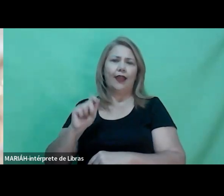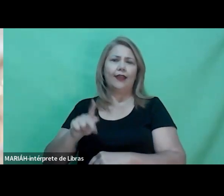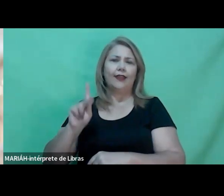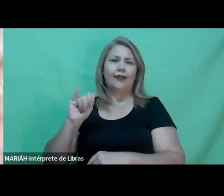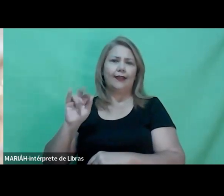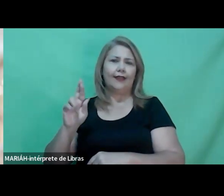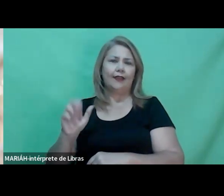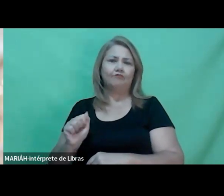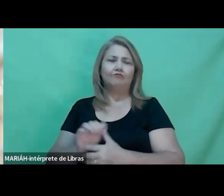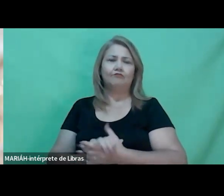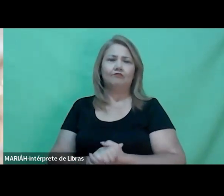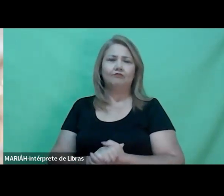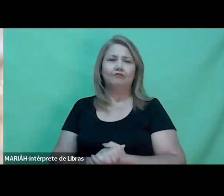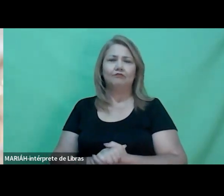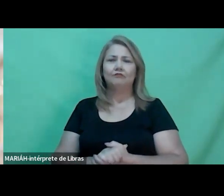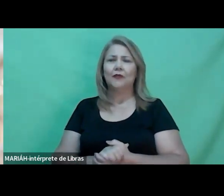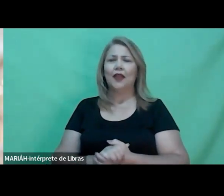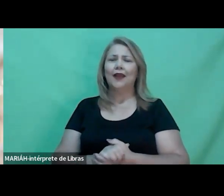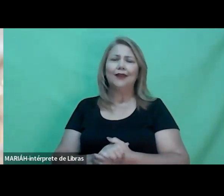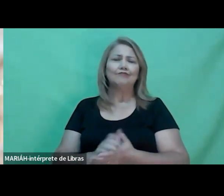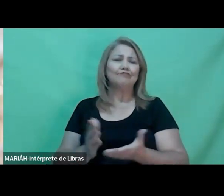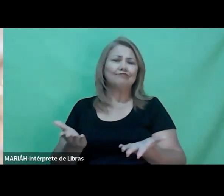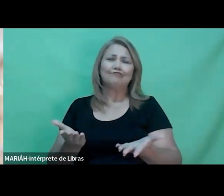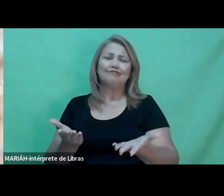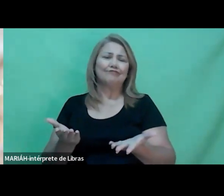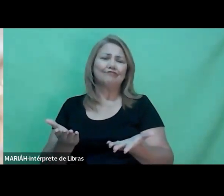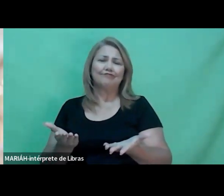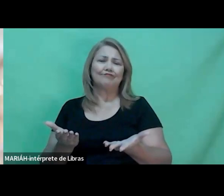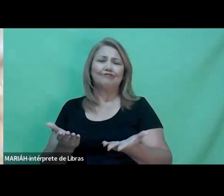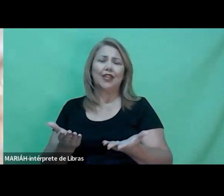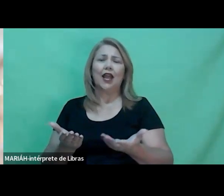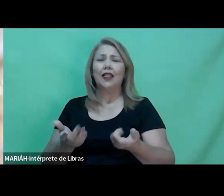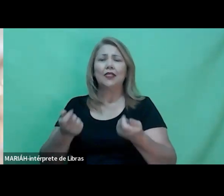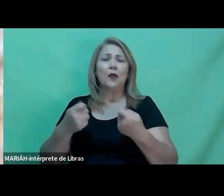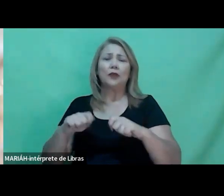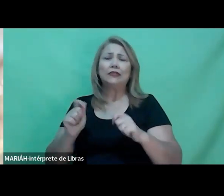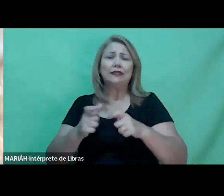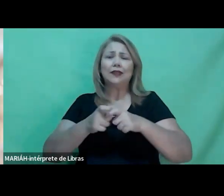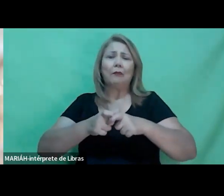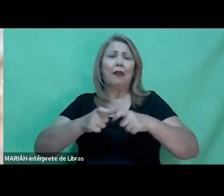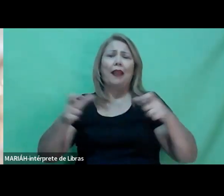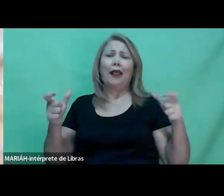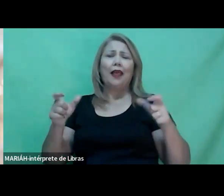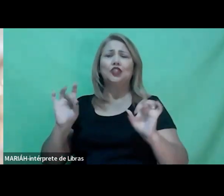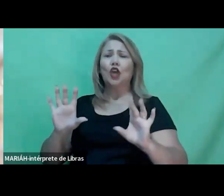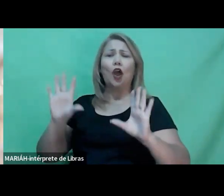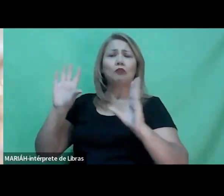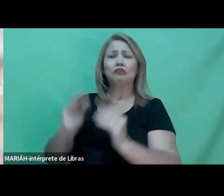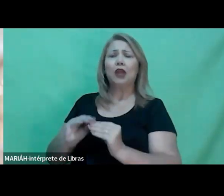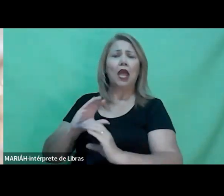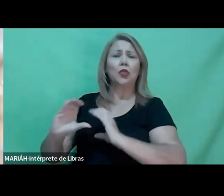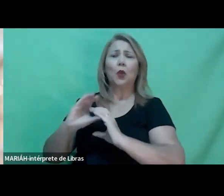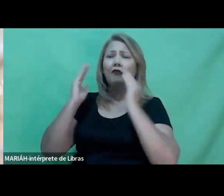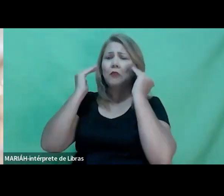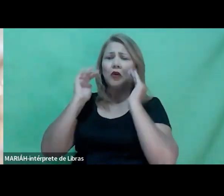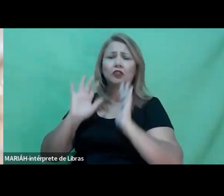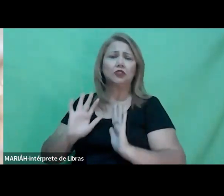Shakira eso es ir de lo específico a lo general ir de lo general específico es de una vez en lo primero que yo